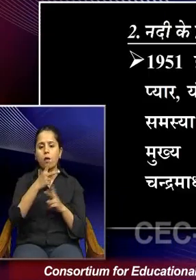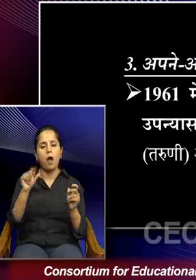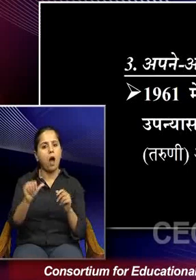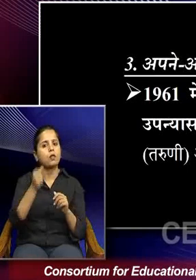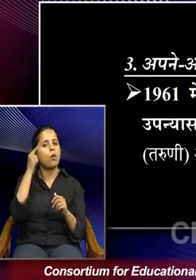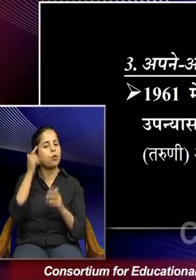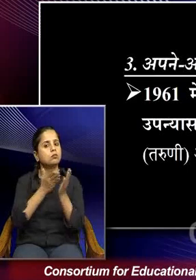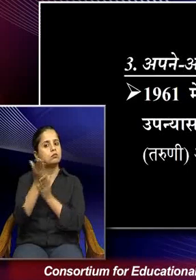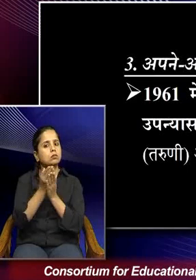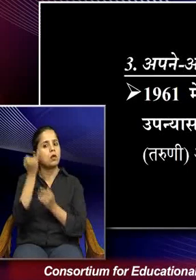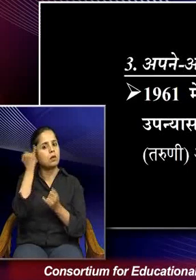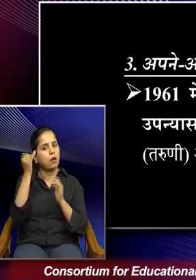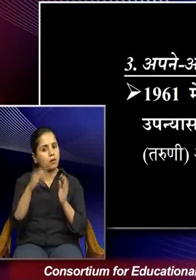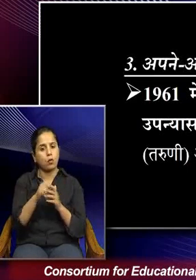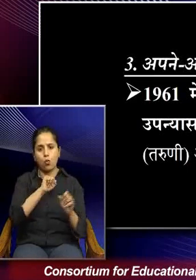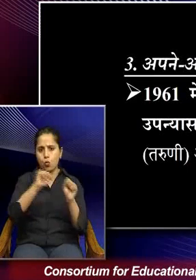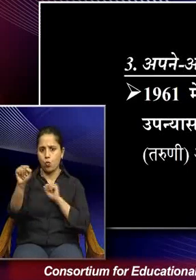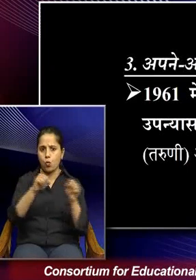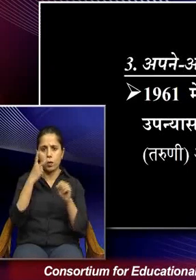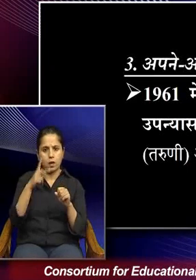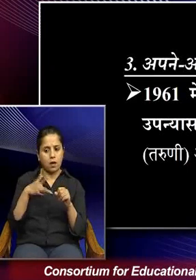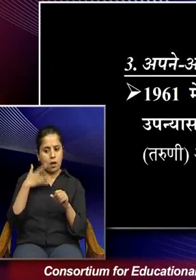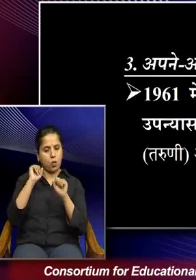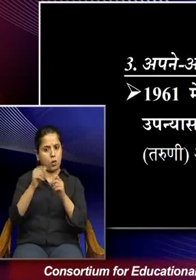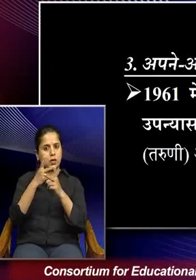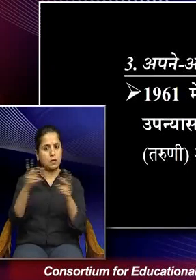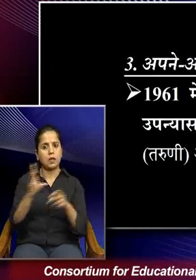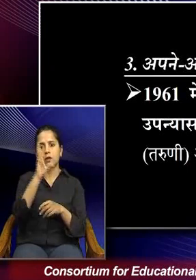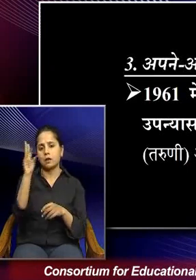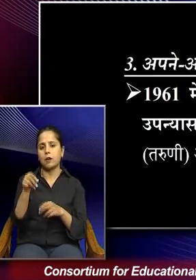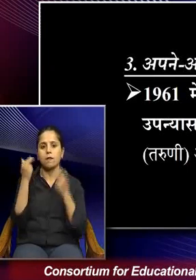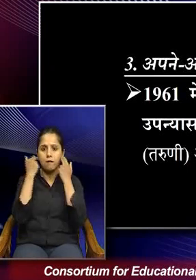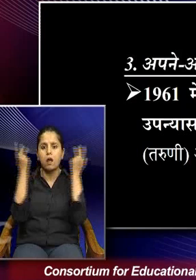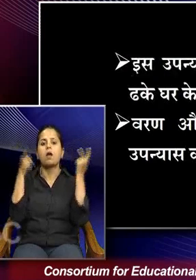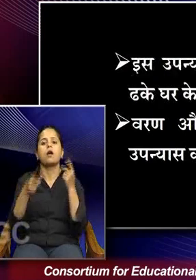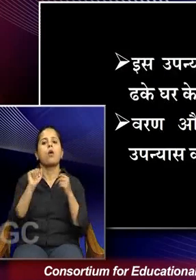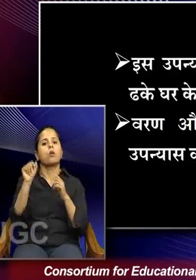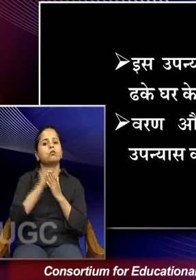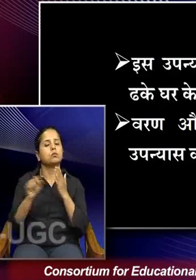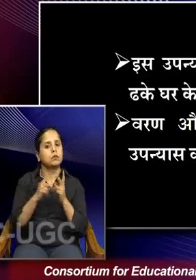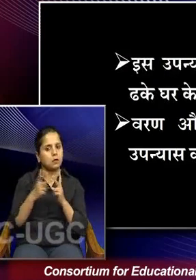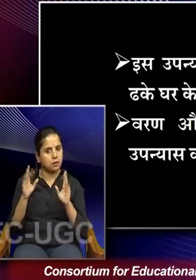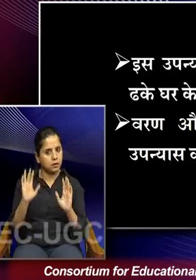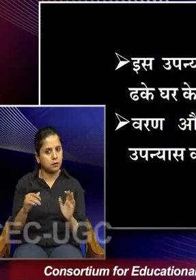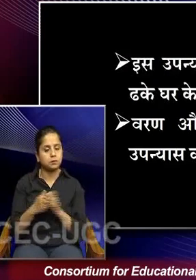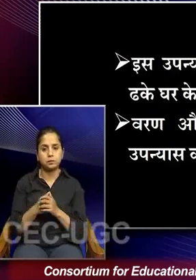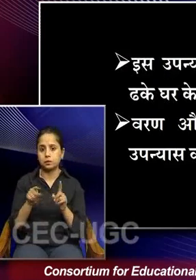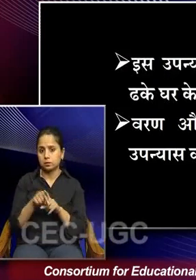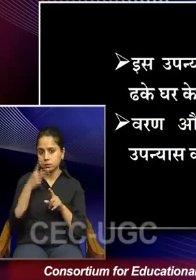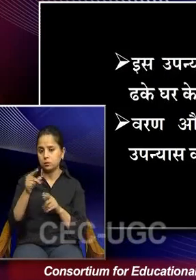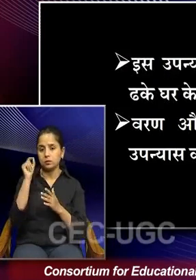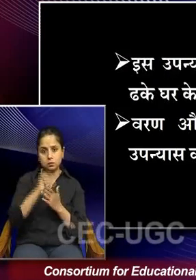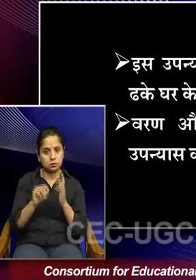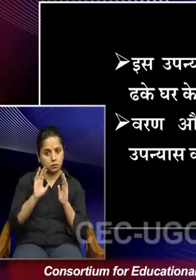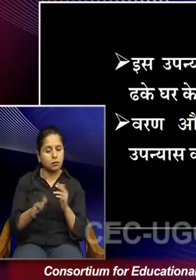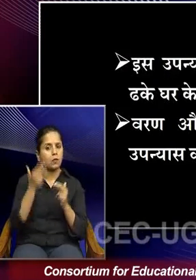और अपने अपने अजनबी उनकी तीसरी प्रसिद्ध उपन्यासी की रचना है इस तरह उपन्यास हो